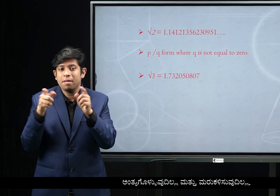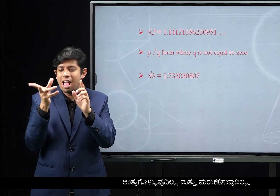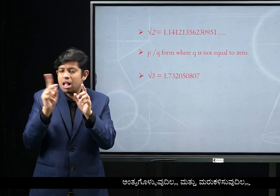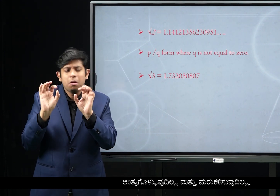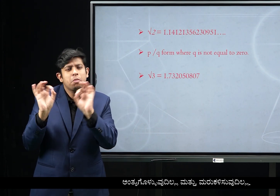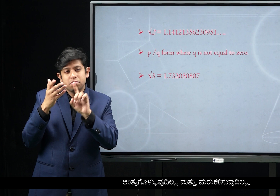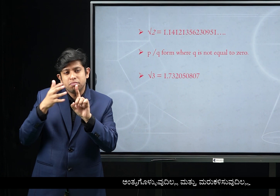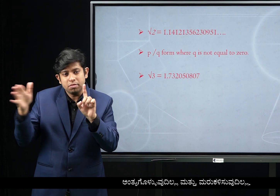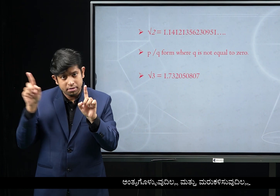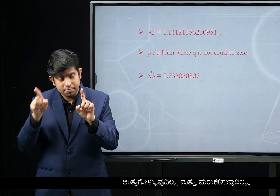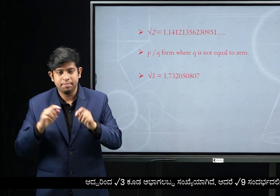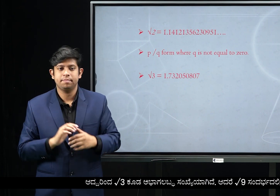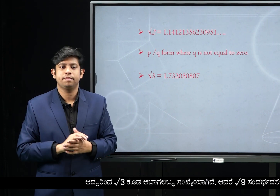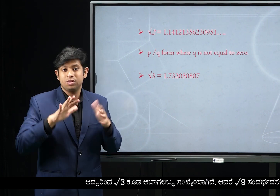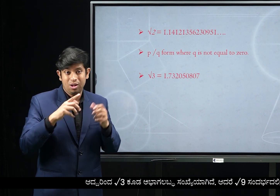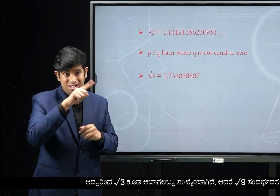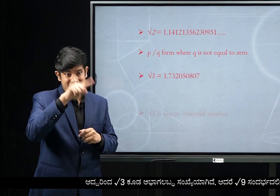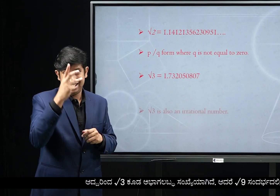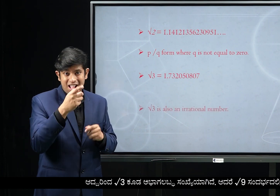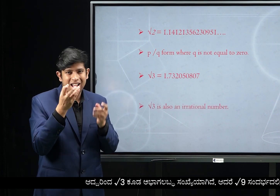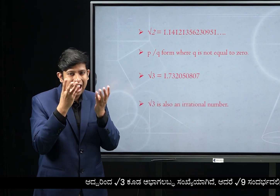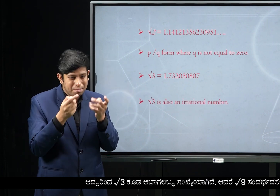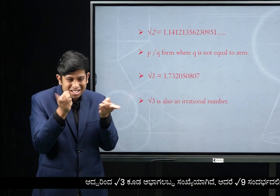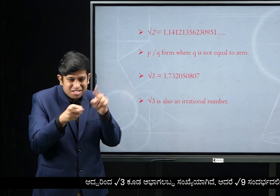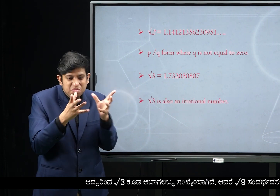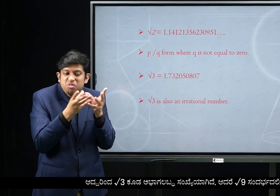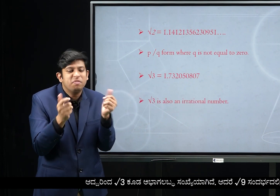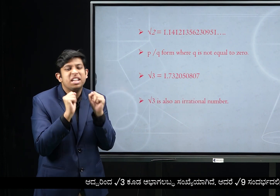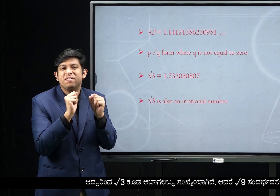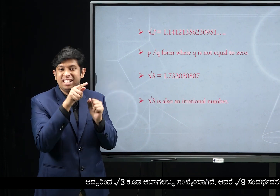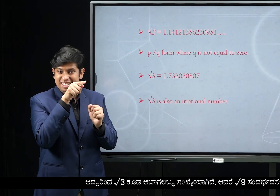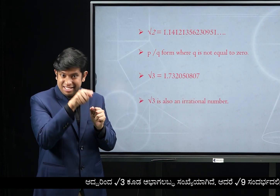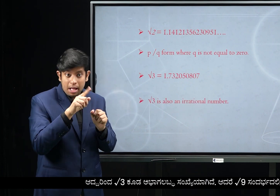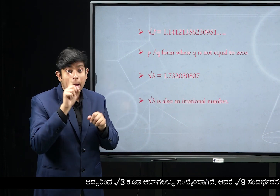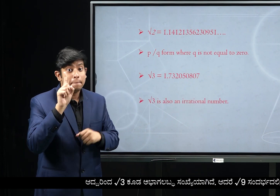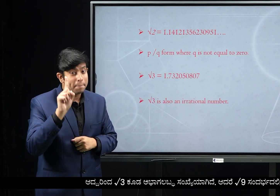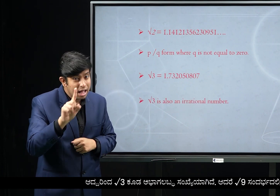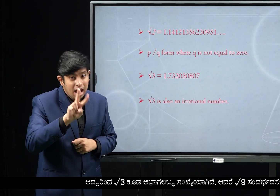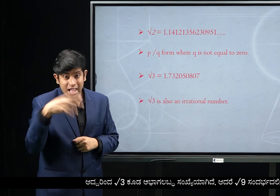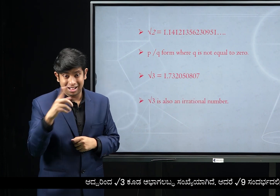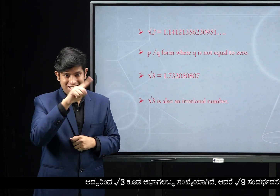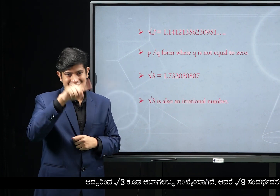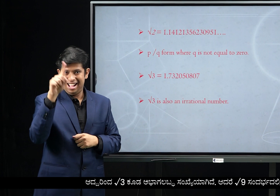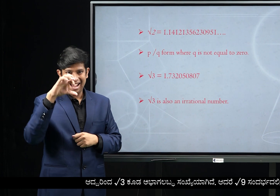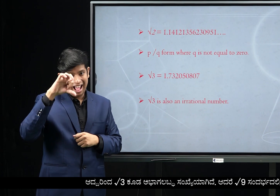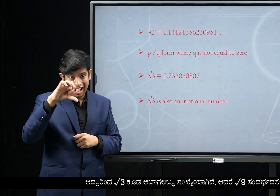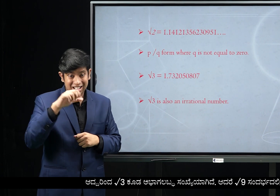ಮರುಕಳಿಸುವುದಿಲ್ಲ. ಆದ್ದರಿಂದ ವರ್ಗಮೂಲ 3 ಕೂಡ ಅಭಾಗಲಬ್ಧ ಸಂಖ್ಯೆಯಾಗಿದೆ. ಆದರೆ